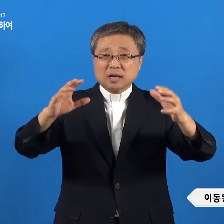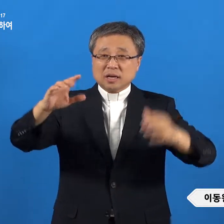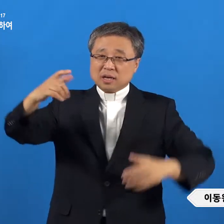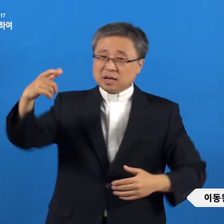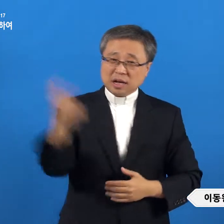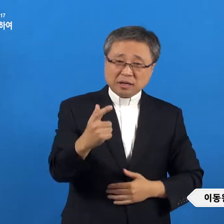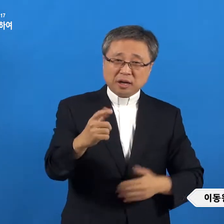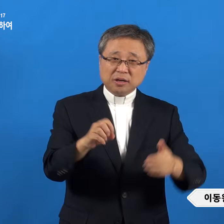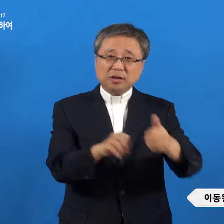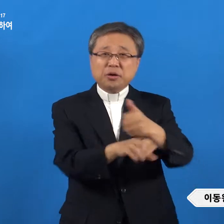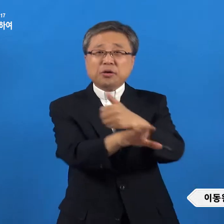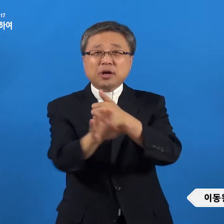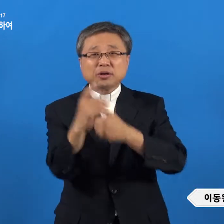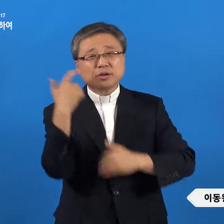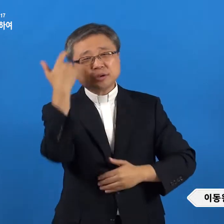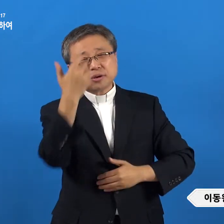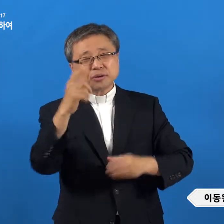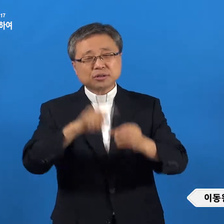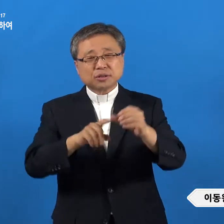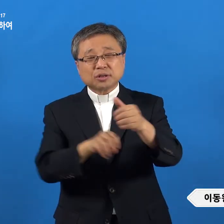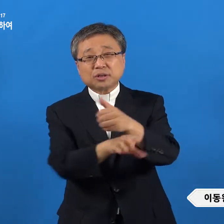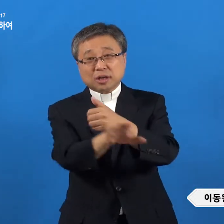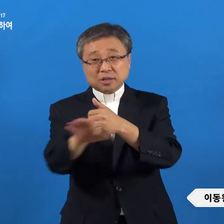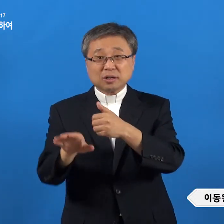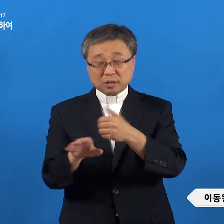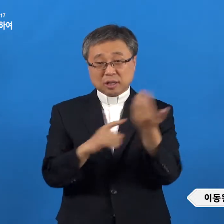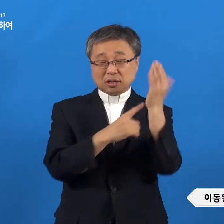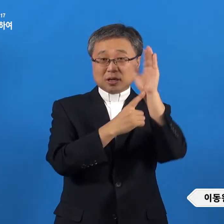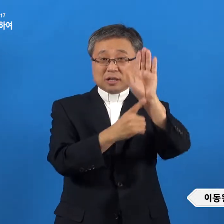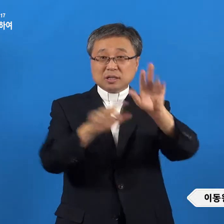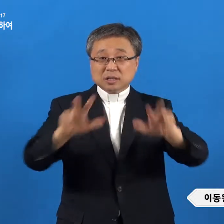교회, 아주 초라한 교회가 됐더라고요. 지금은 초라한 교회가 됐어요.